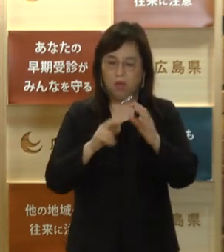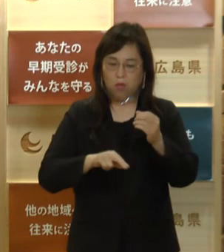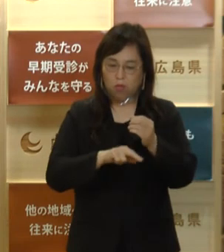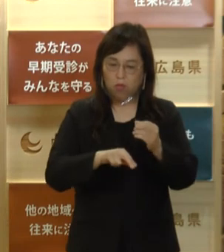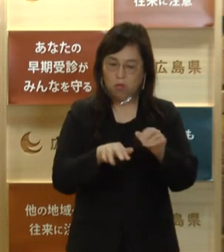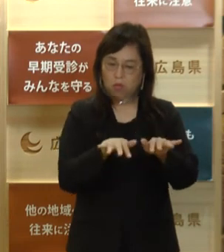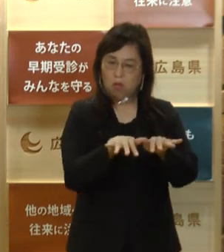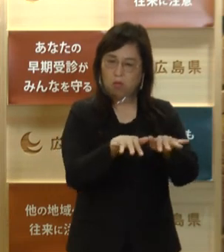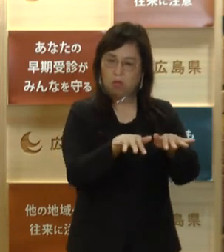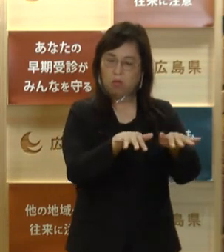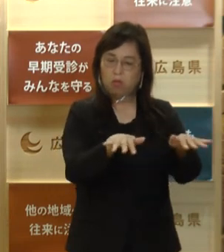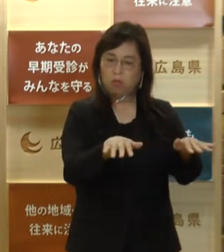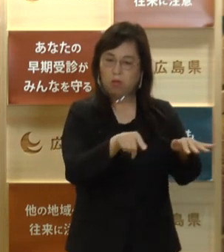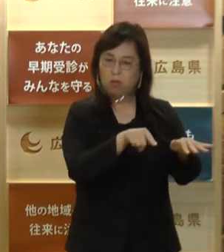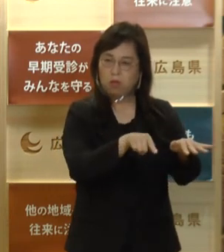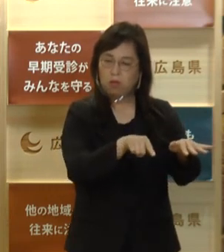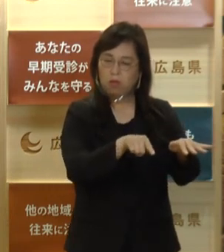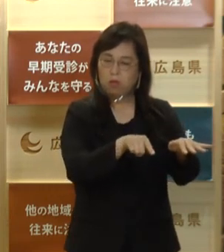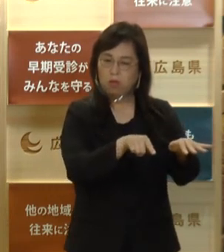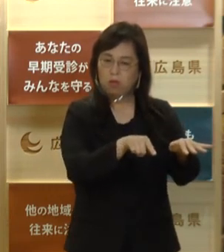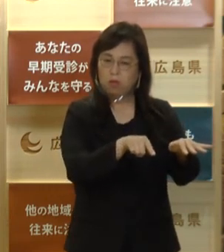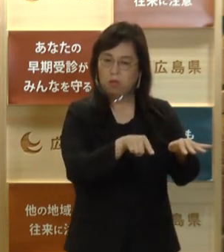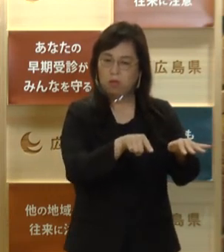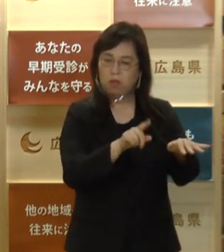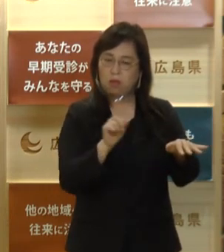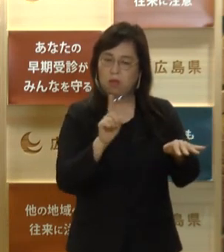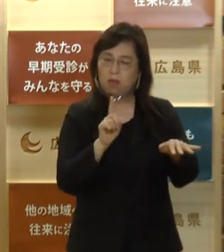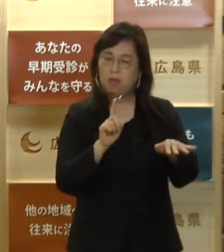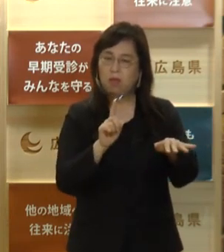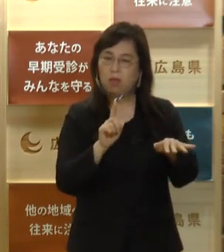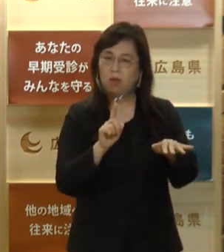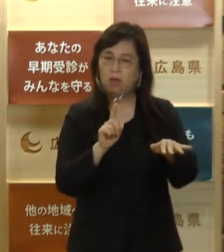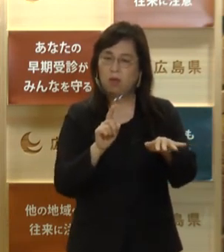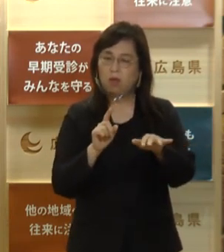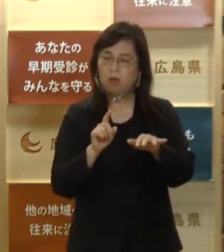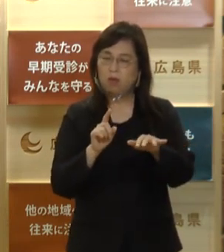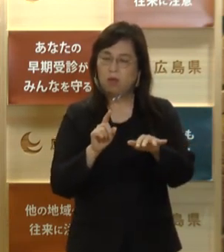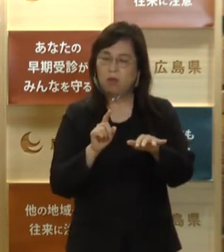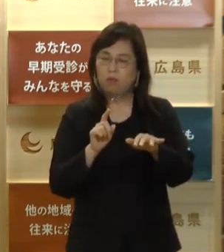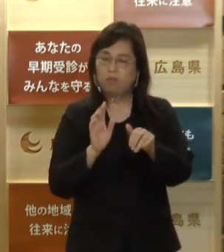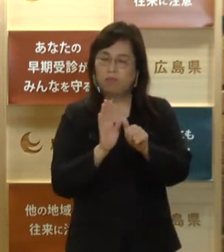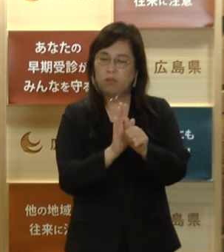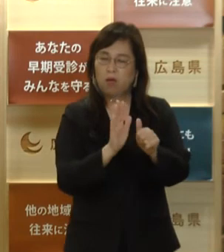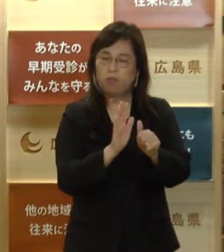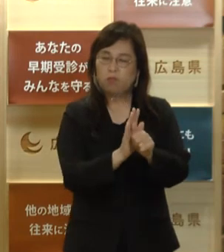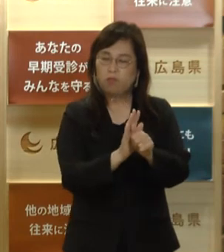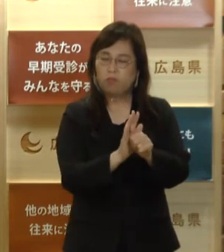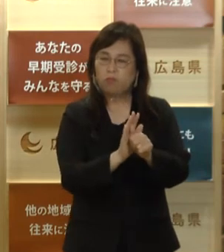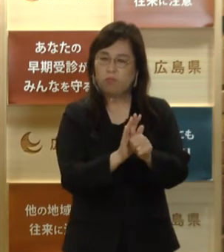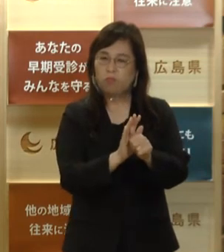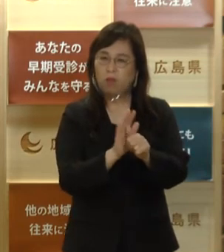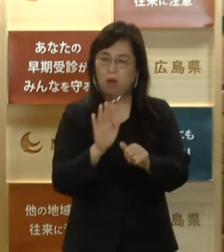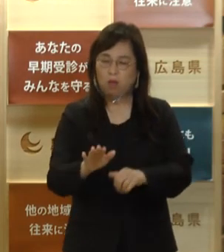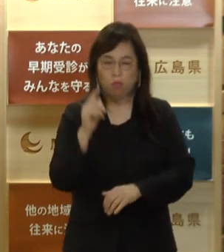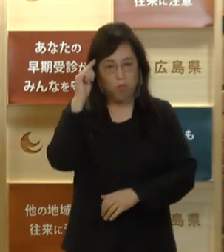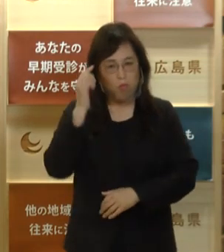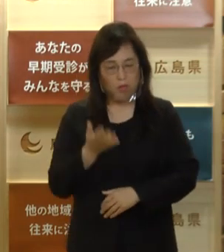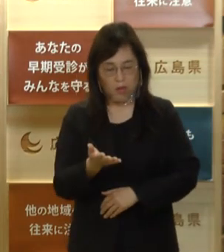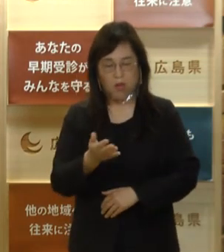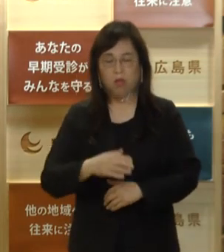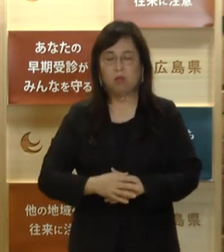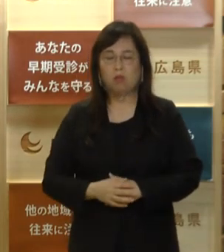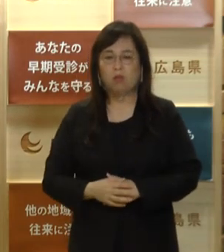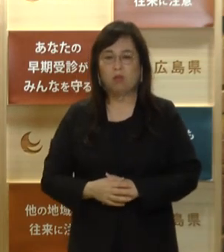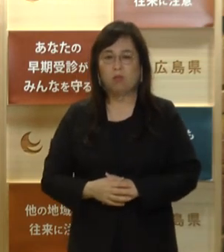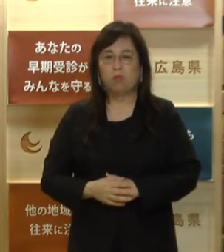止にどんな役割を果たすと期待されるか、その点を聞かせていただけないでしょうか。 はい、